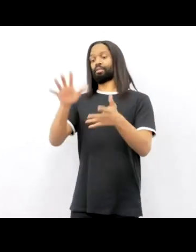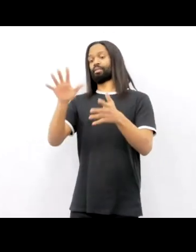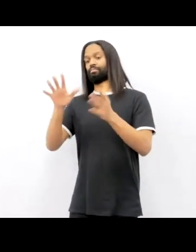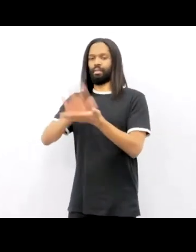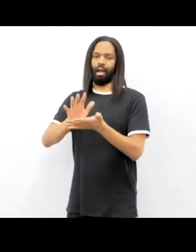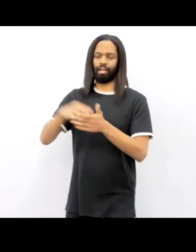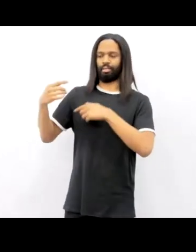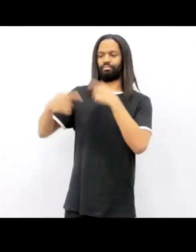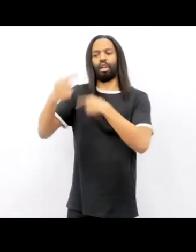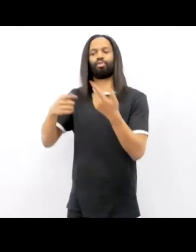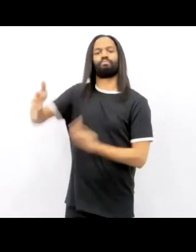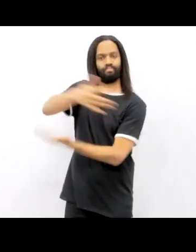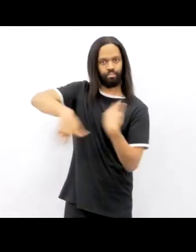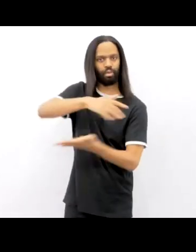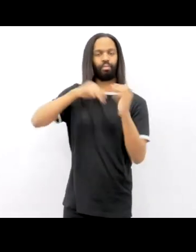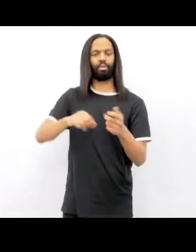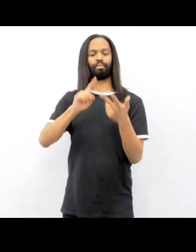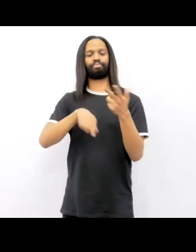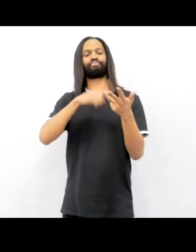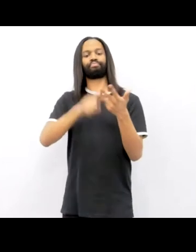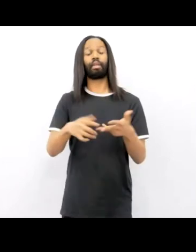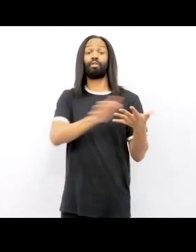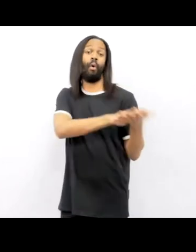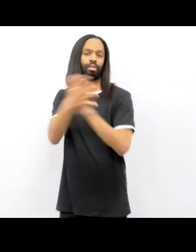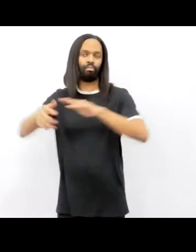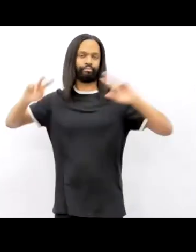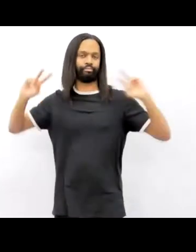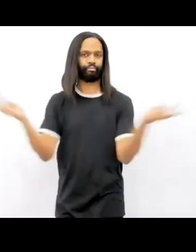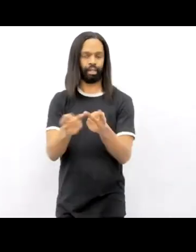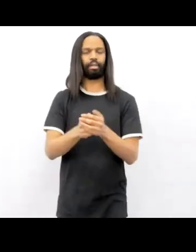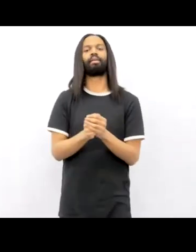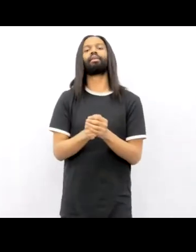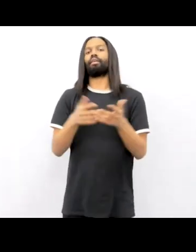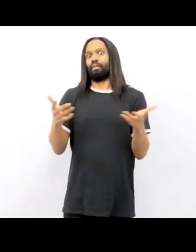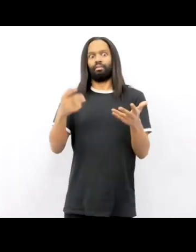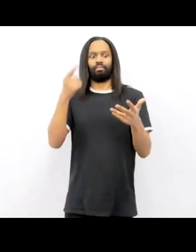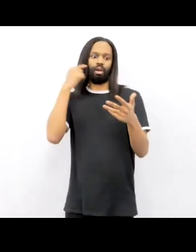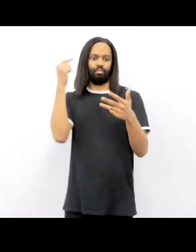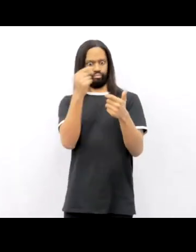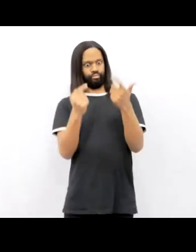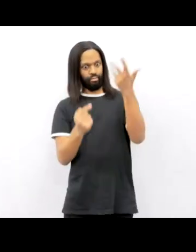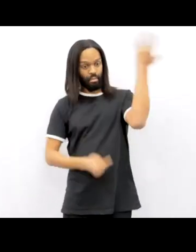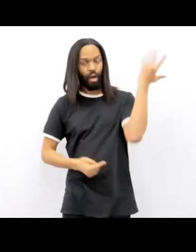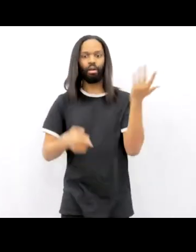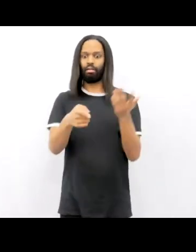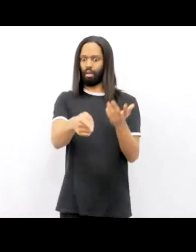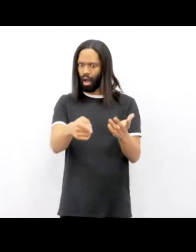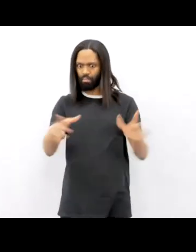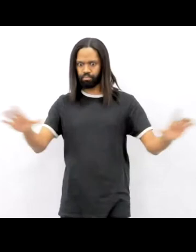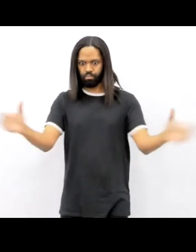quartiers-là, transition, je l'ai dit, avec le centre-ville, il y a vraiment beaucoup de sujets qui se retrouvent sur ce territoire,